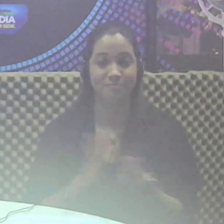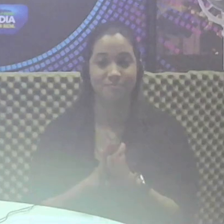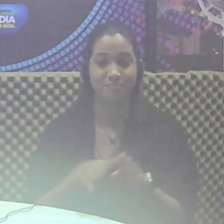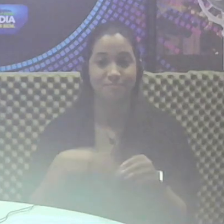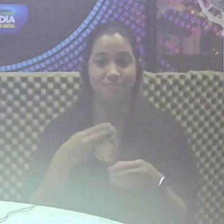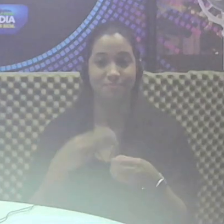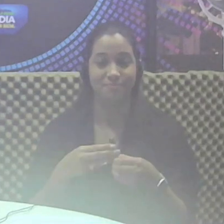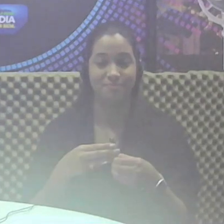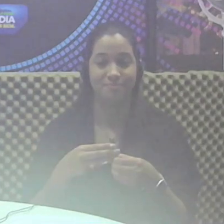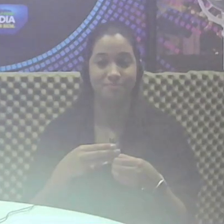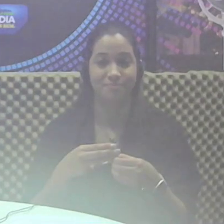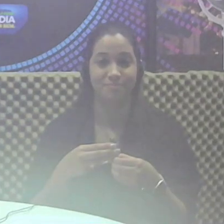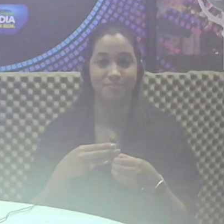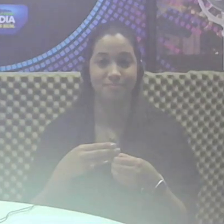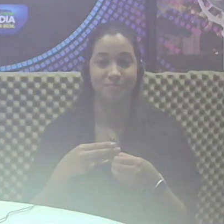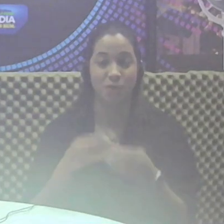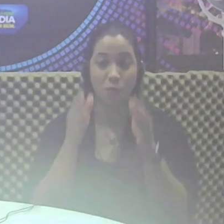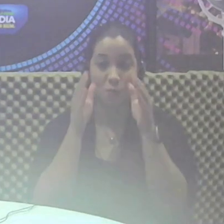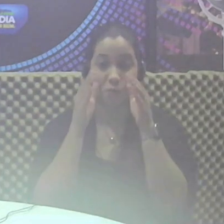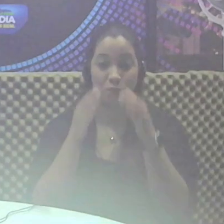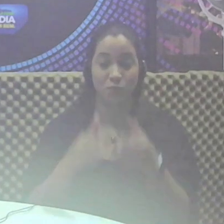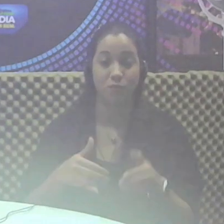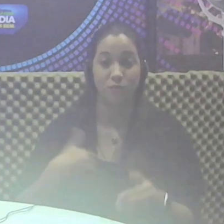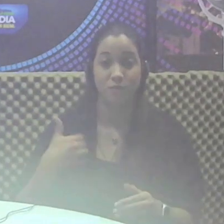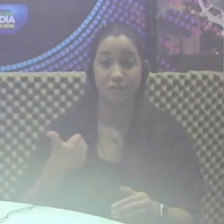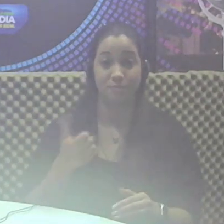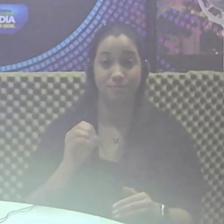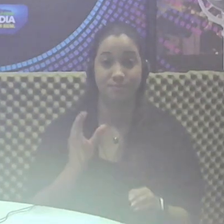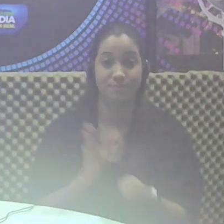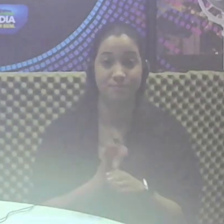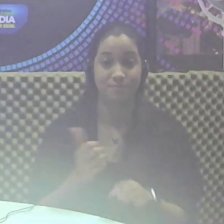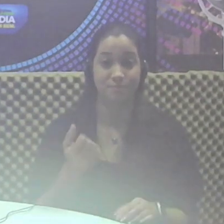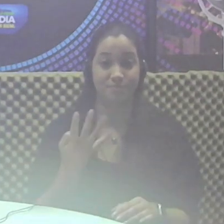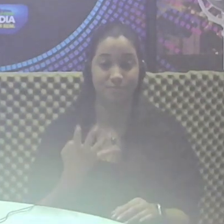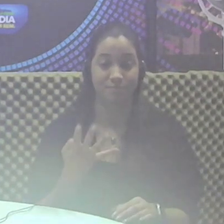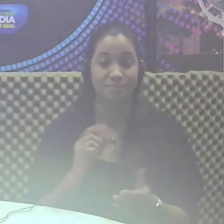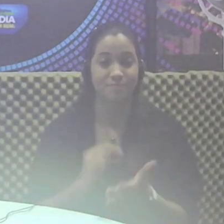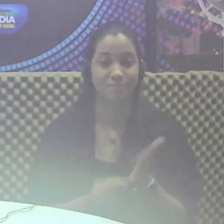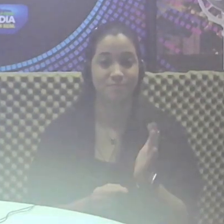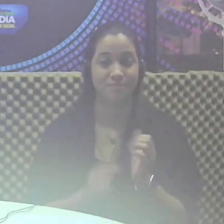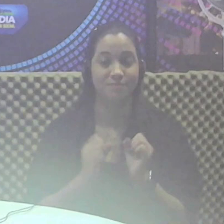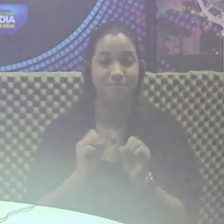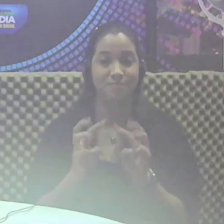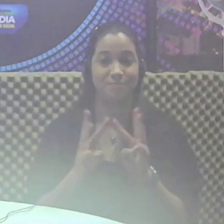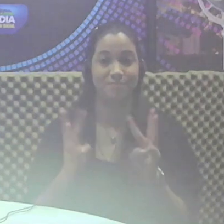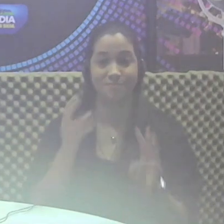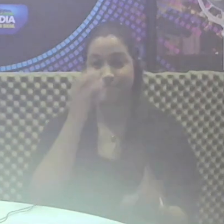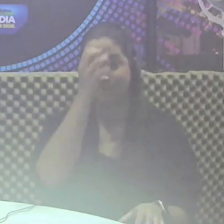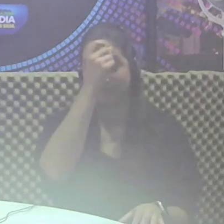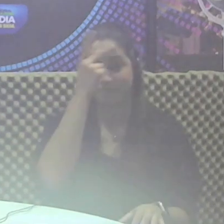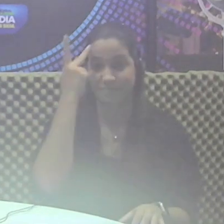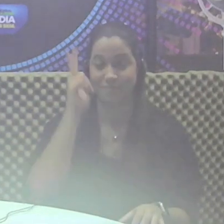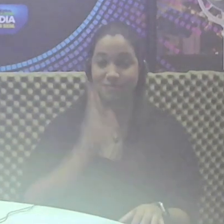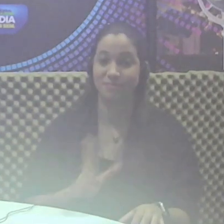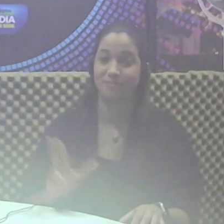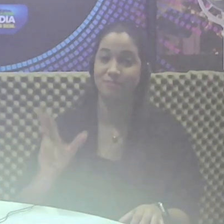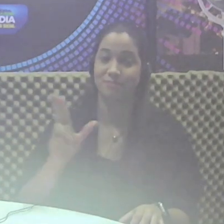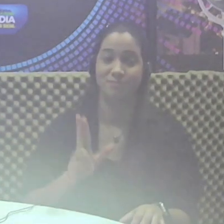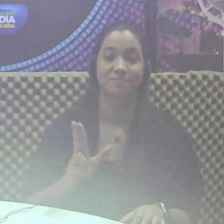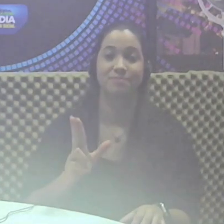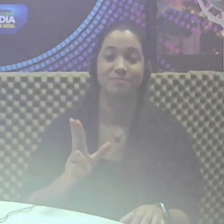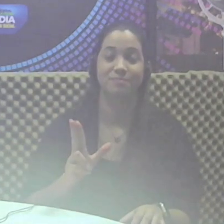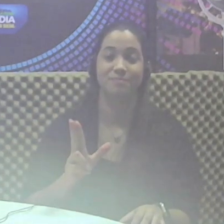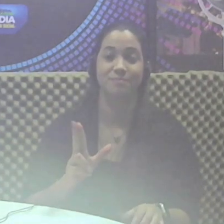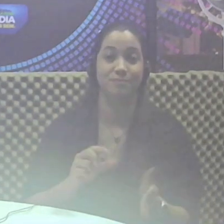município. Voltado ao público de 10 a 14 anos, o cadastro pode ser feito pelo portal da Prefeitura de Uberlândia. Assim como